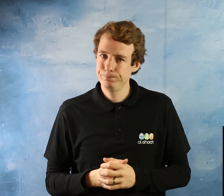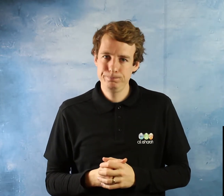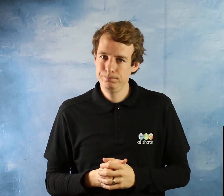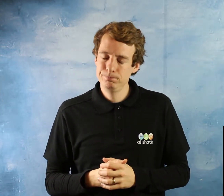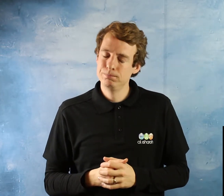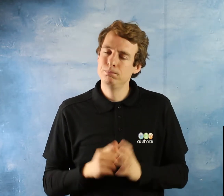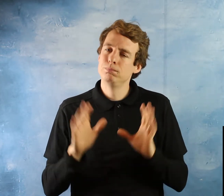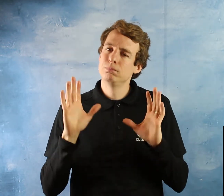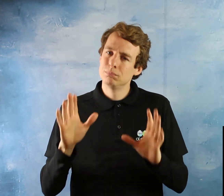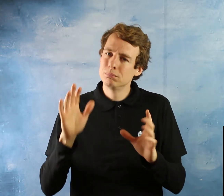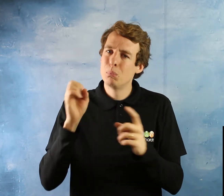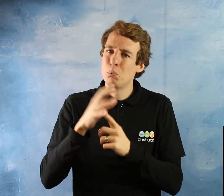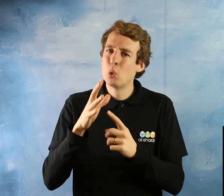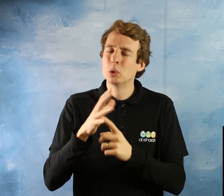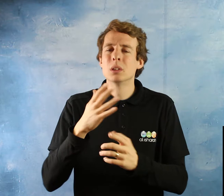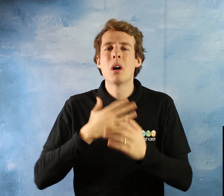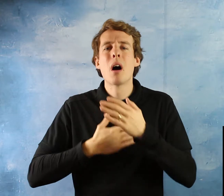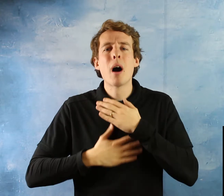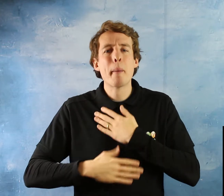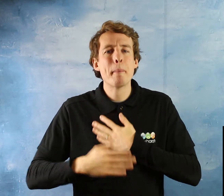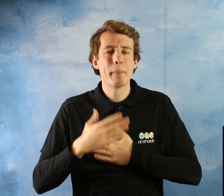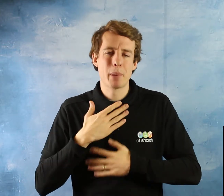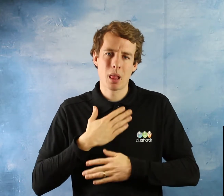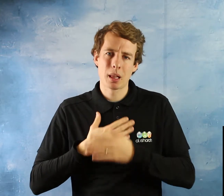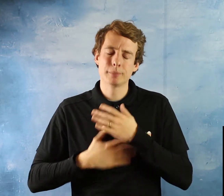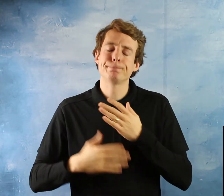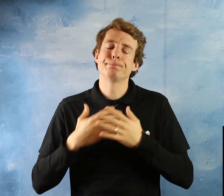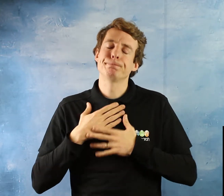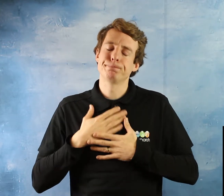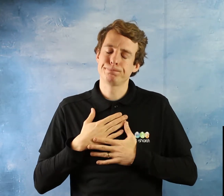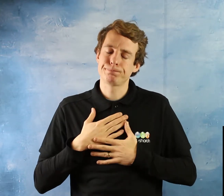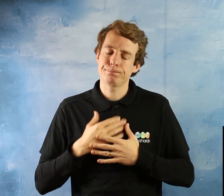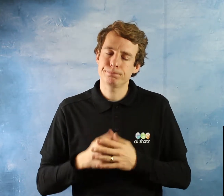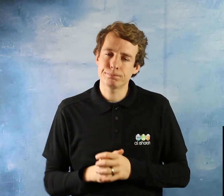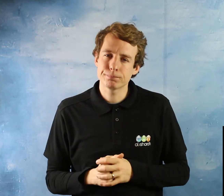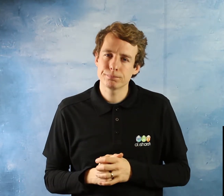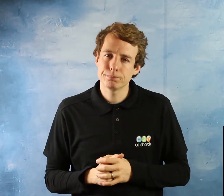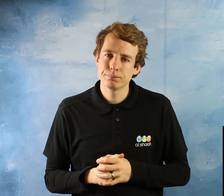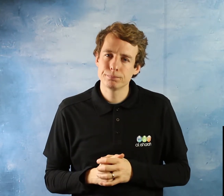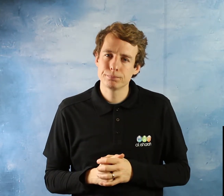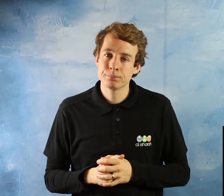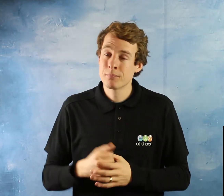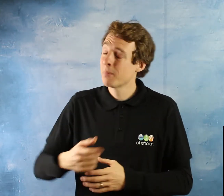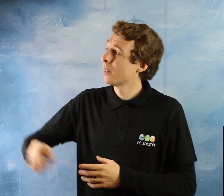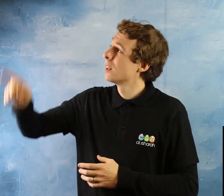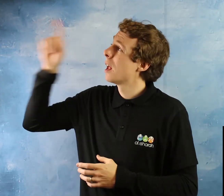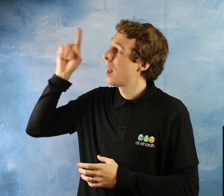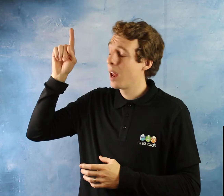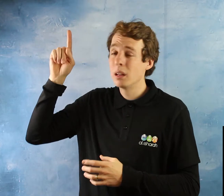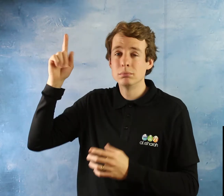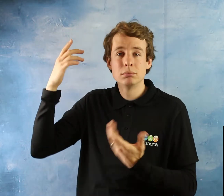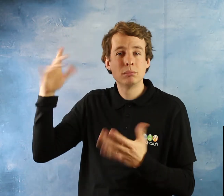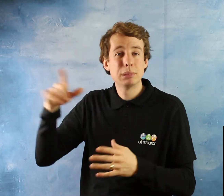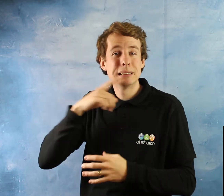The humbleness is so much important in our life. Rasul Allah subhanahu wa ta'ala said again in the Quran, تِلْكَ الدَّارُ